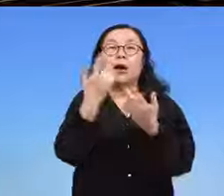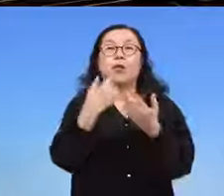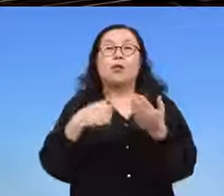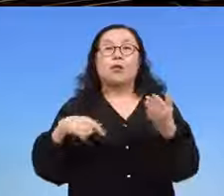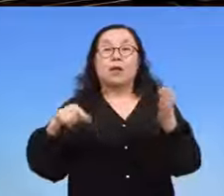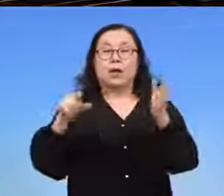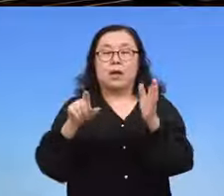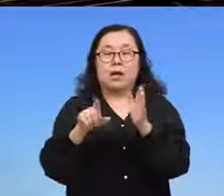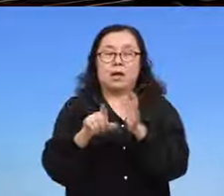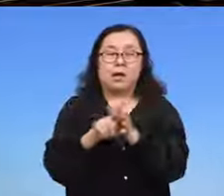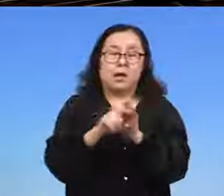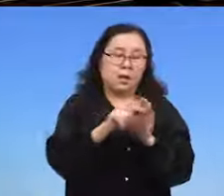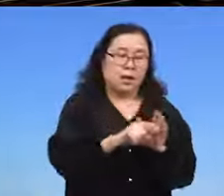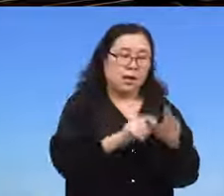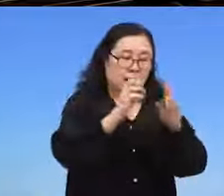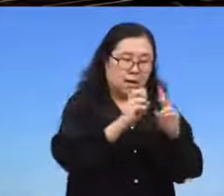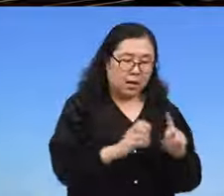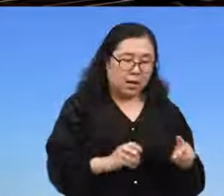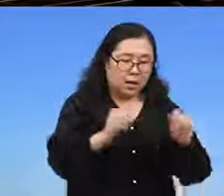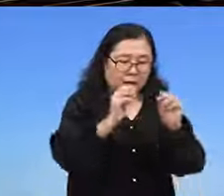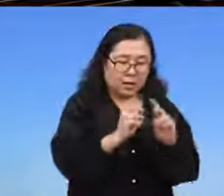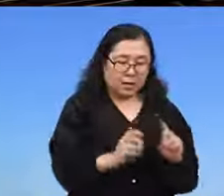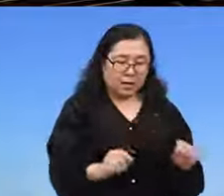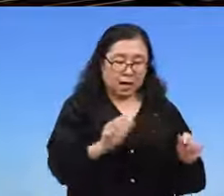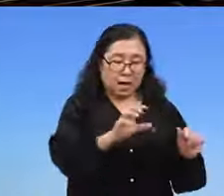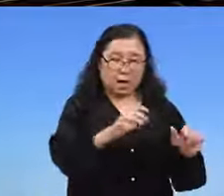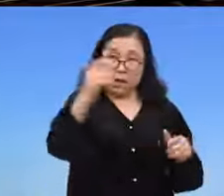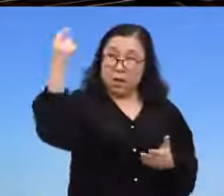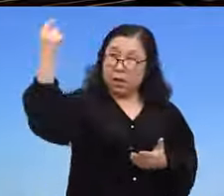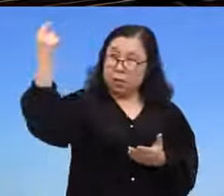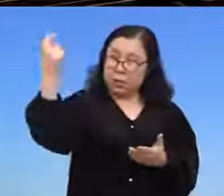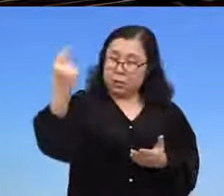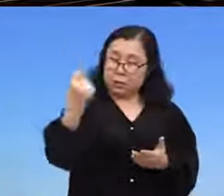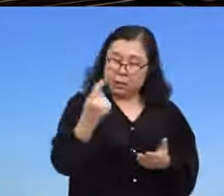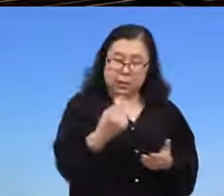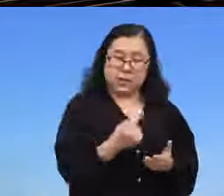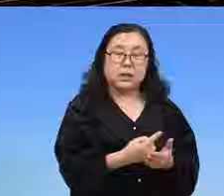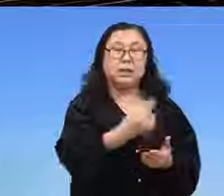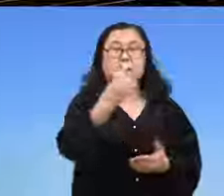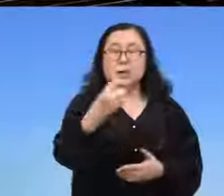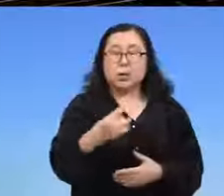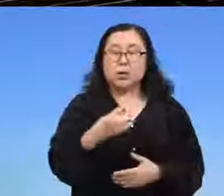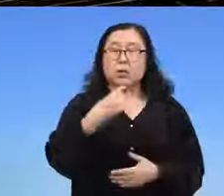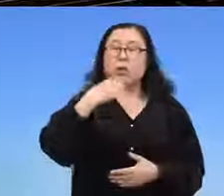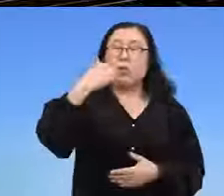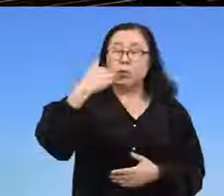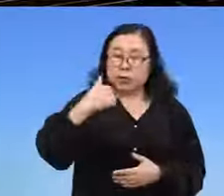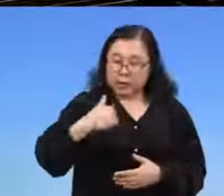날 위해 이 땅에 오신 독생자 예수,